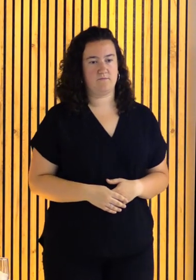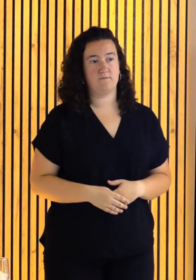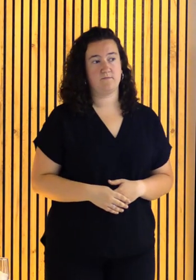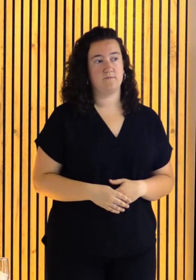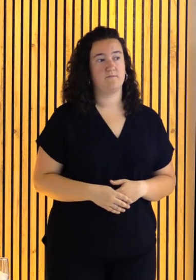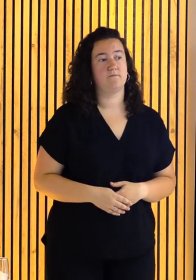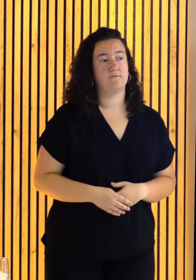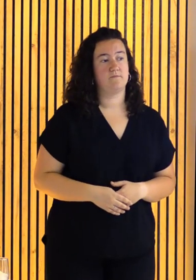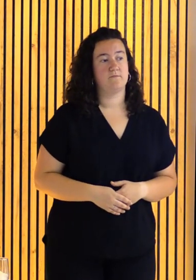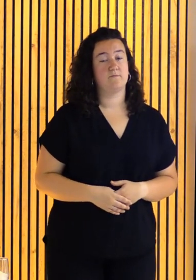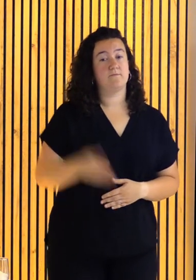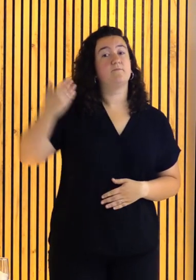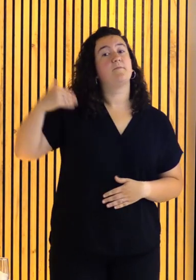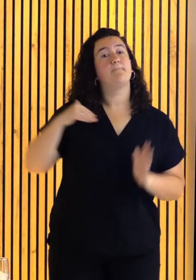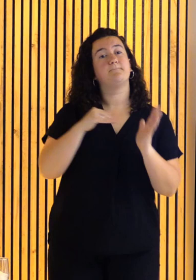1840ko